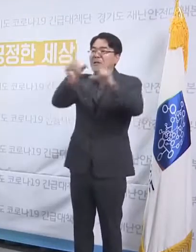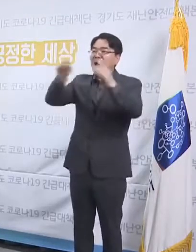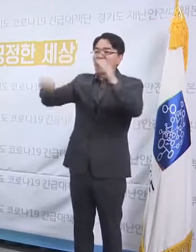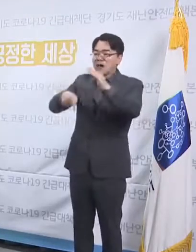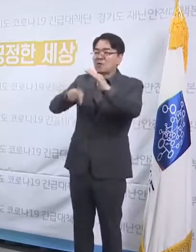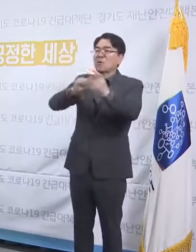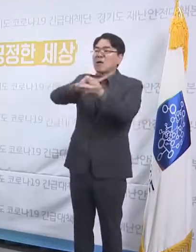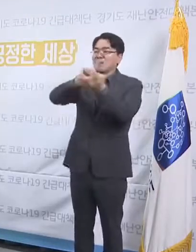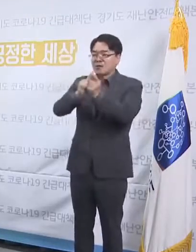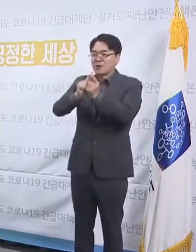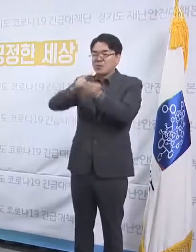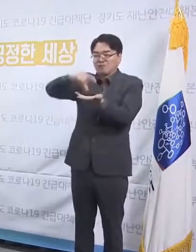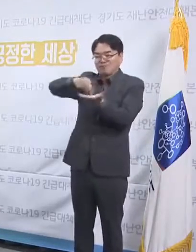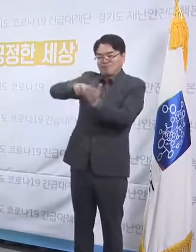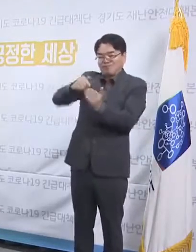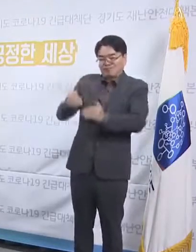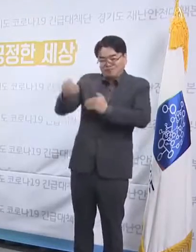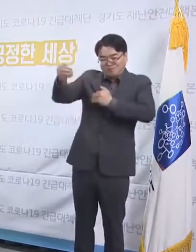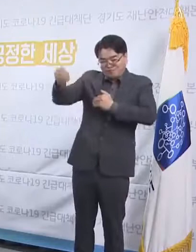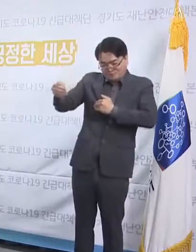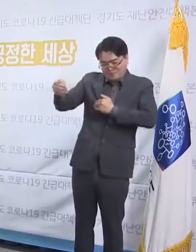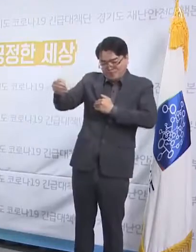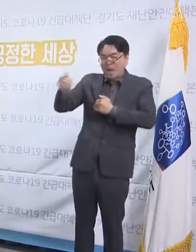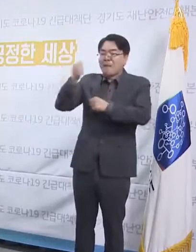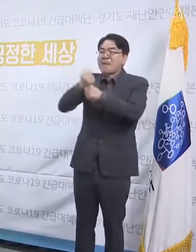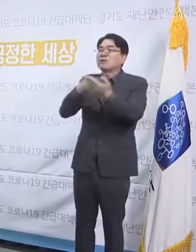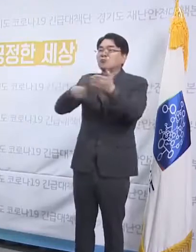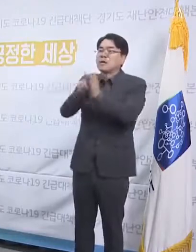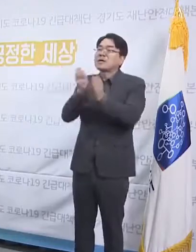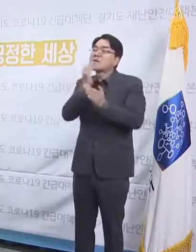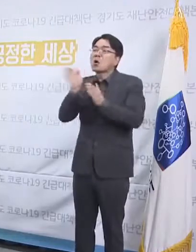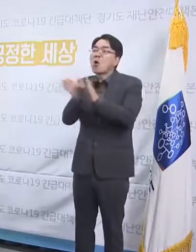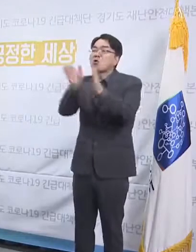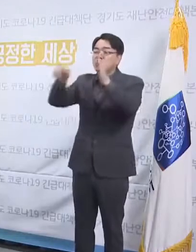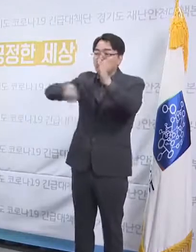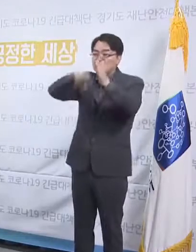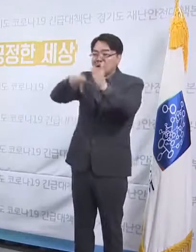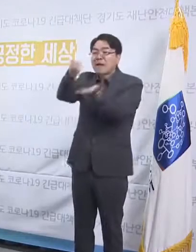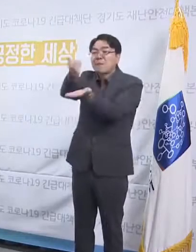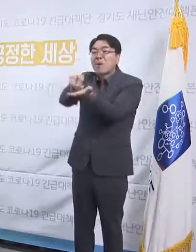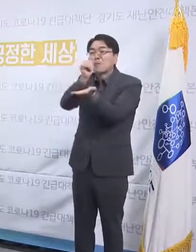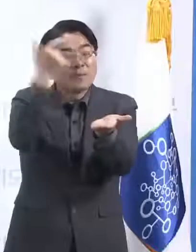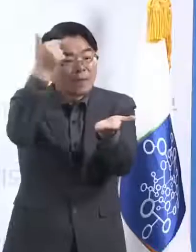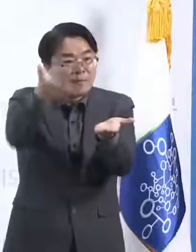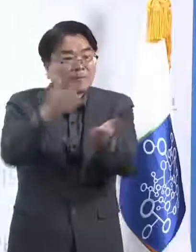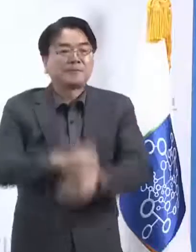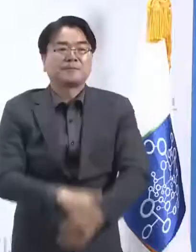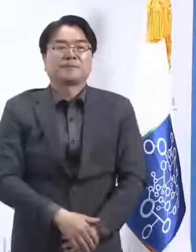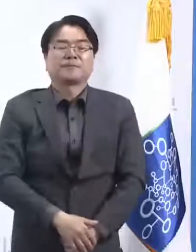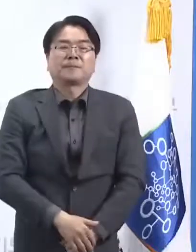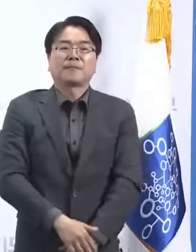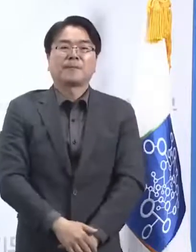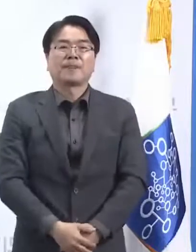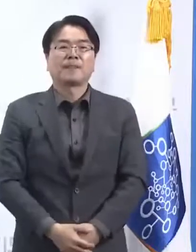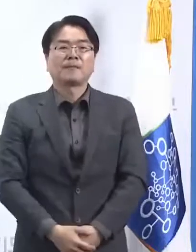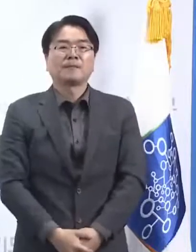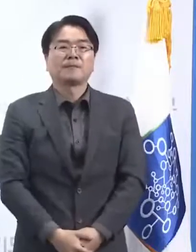관련해서 경기도용 가이드라인이 따로 있는지란 궁금하다는 질문입니다.